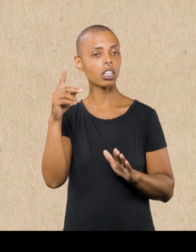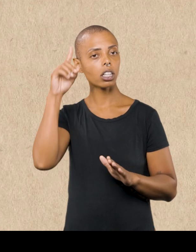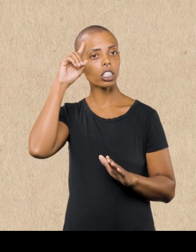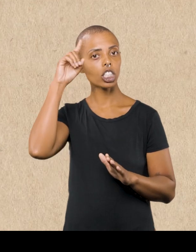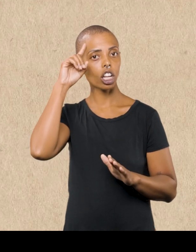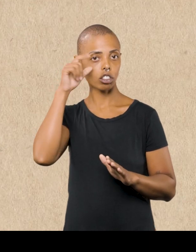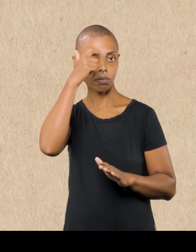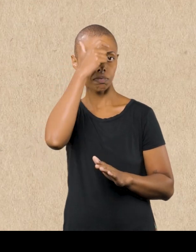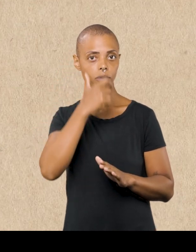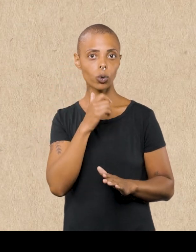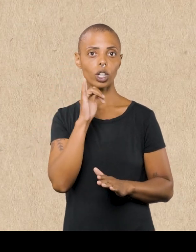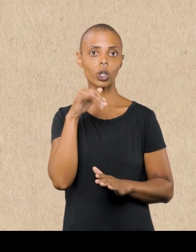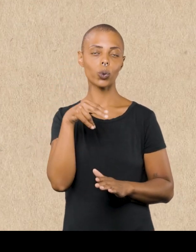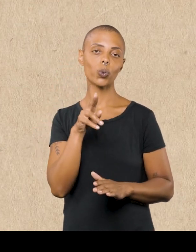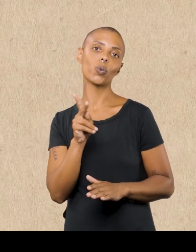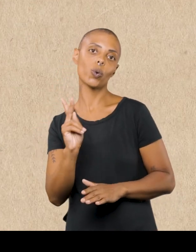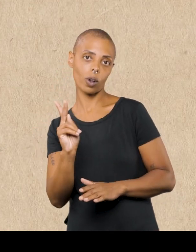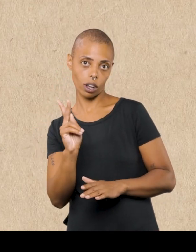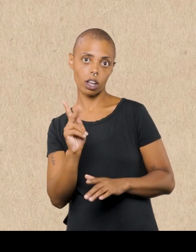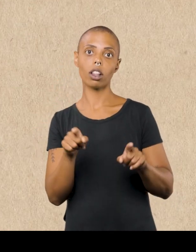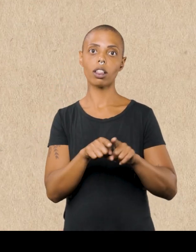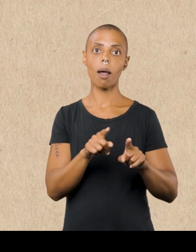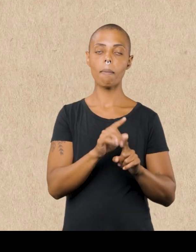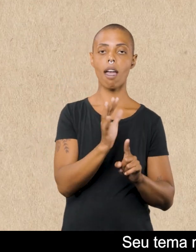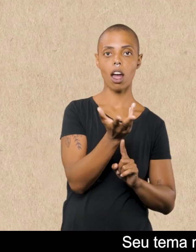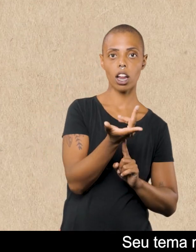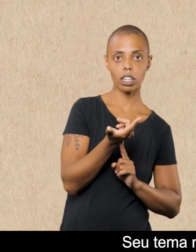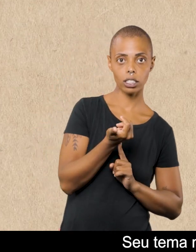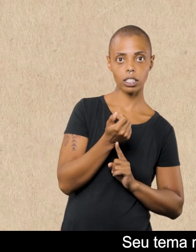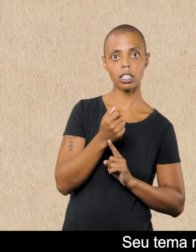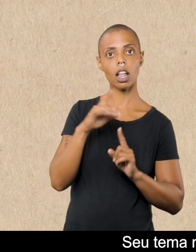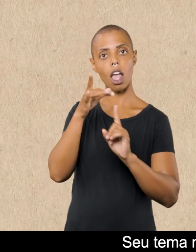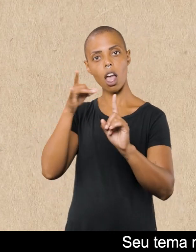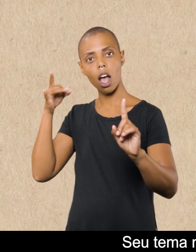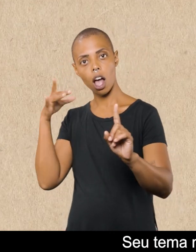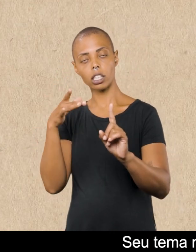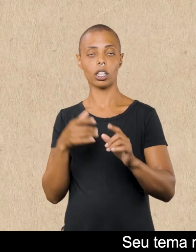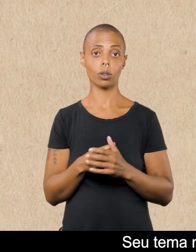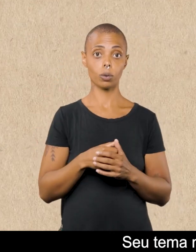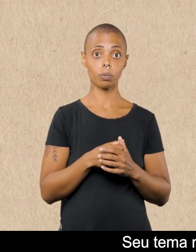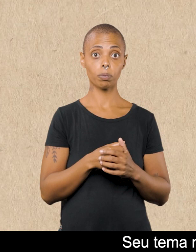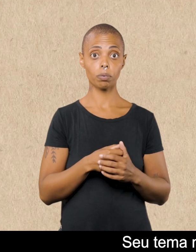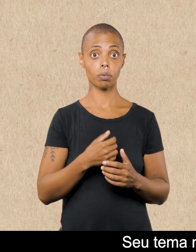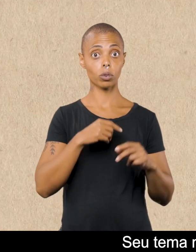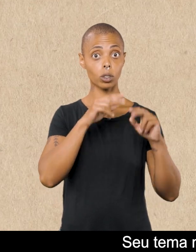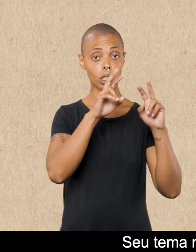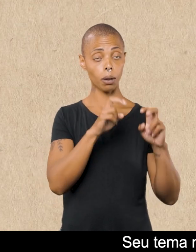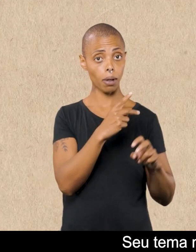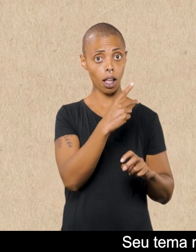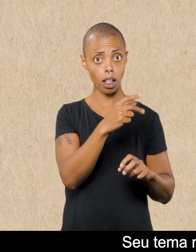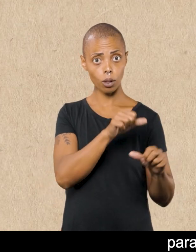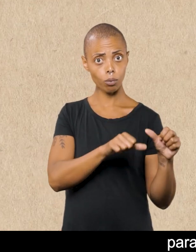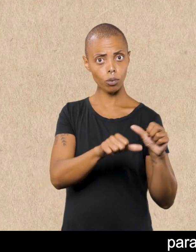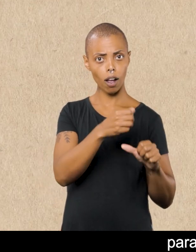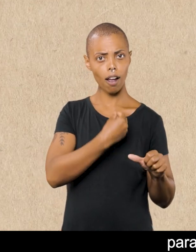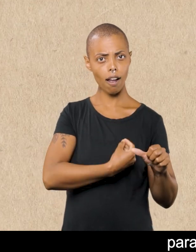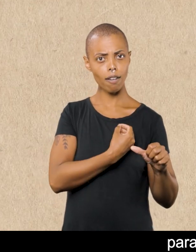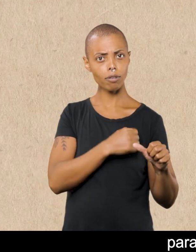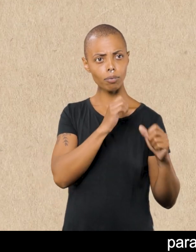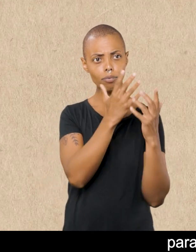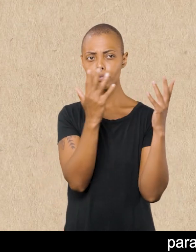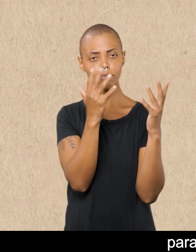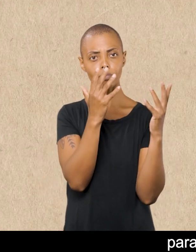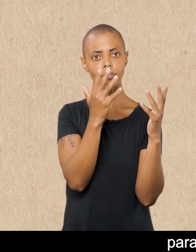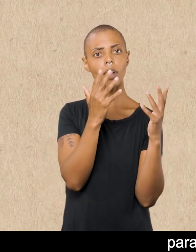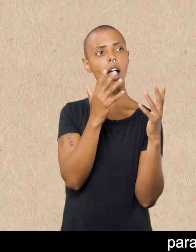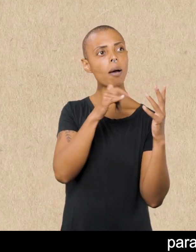Pitsiulak refletiu sobre suas experiências cotidianas como sujeito Inuk, artista e caçador. Seu tema mudou da